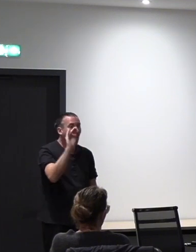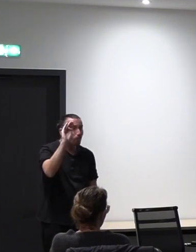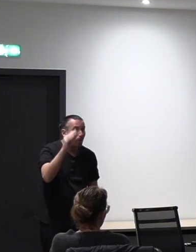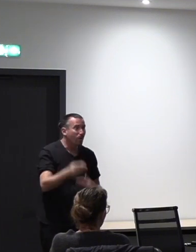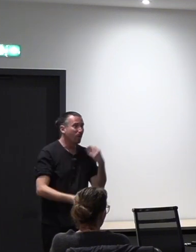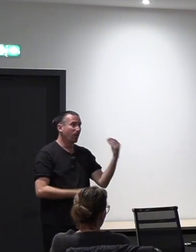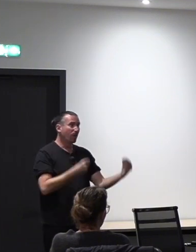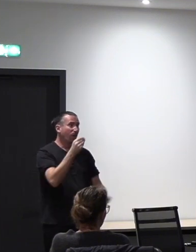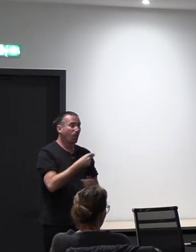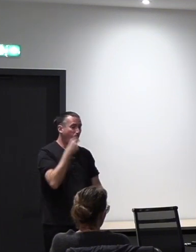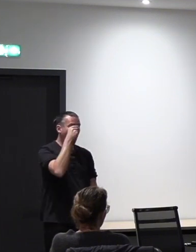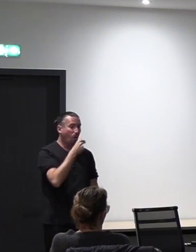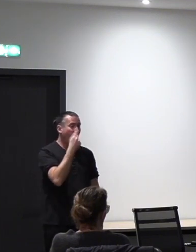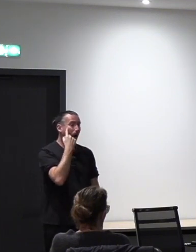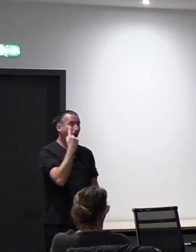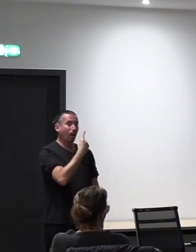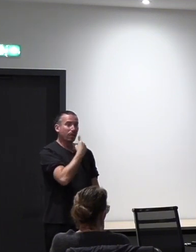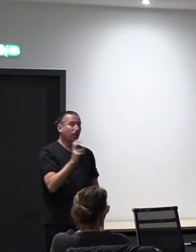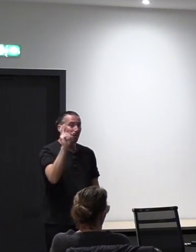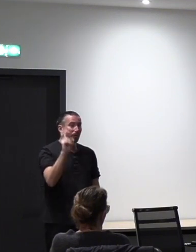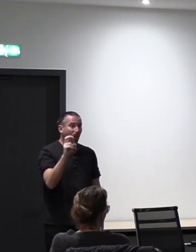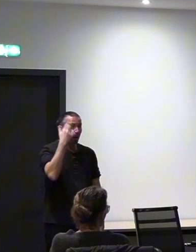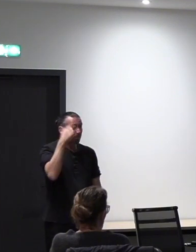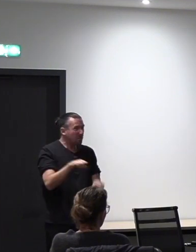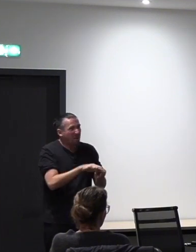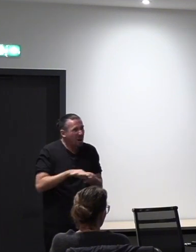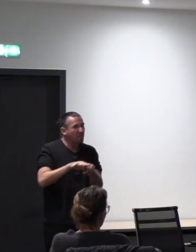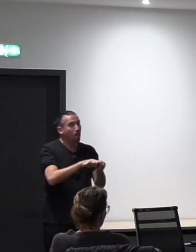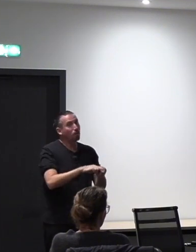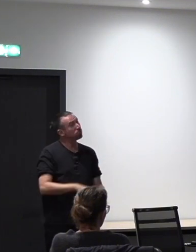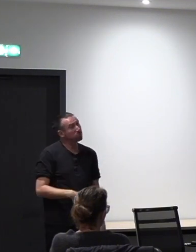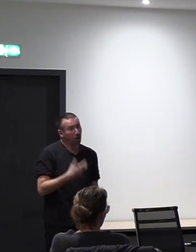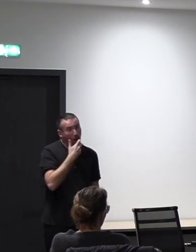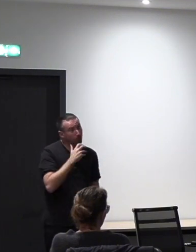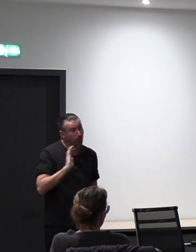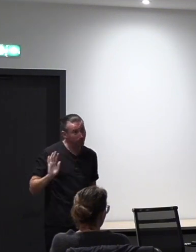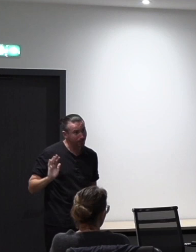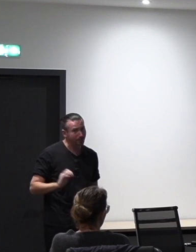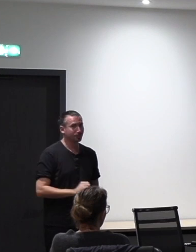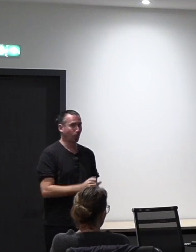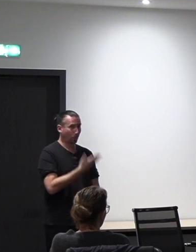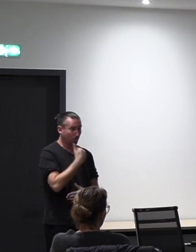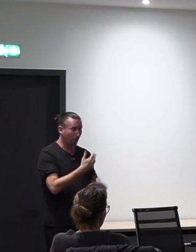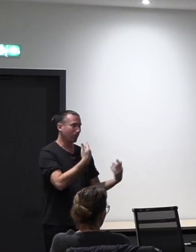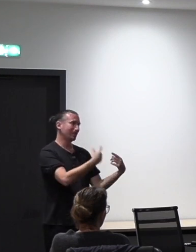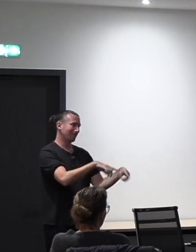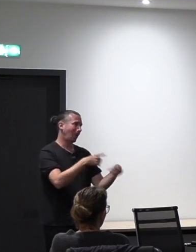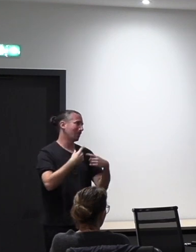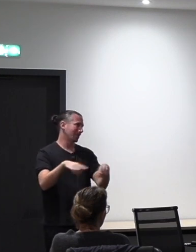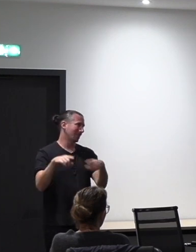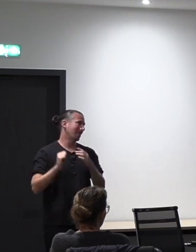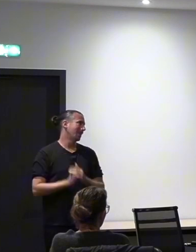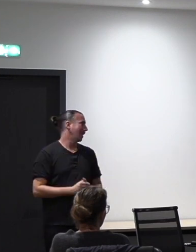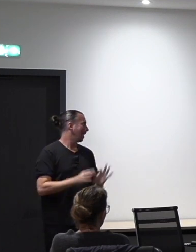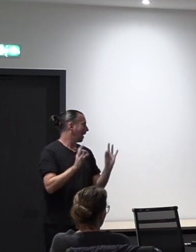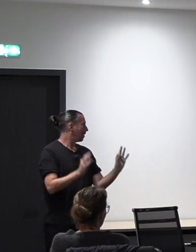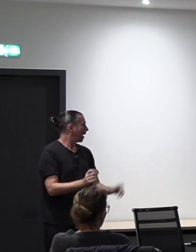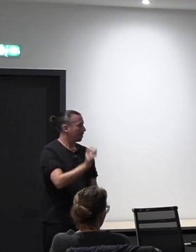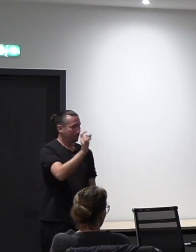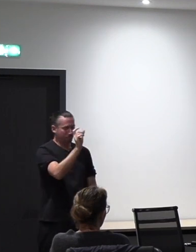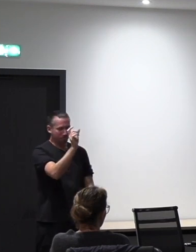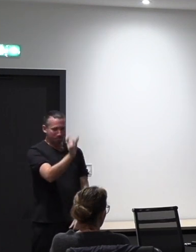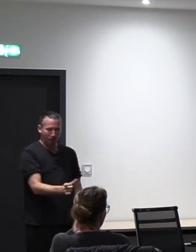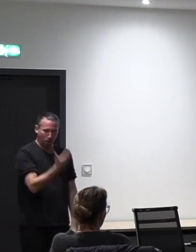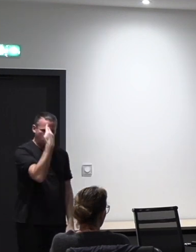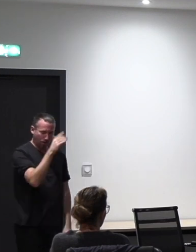tous uniformes, une seule forme. Et on sait bien que, évidemment, la question d'autrui est fondamentale. Je